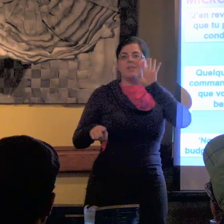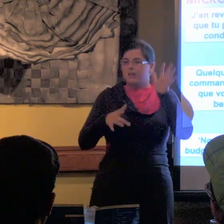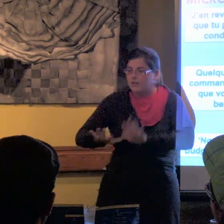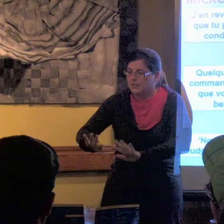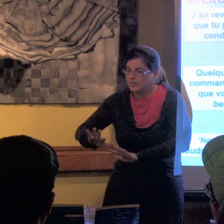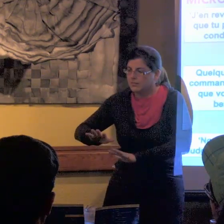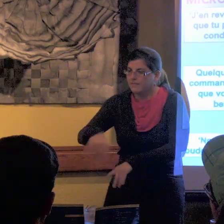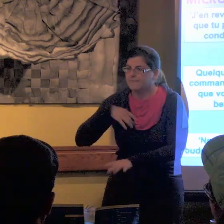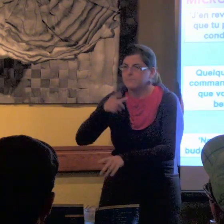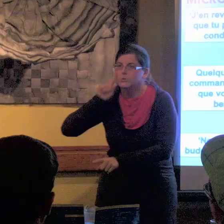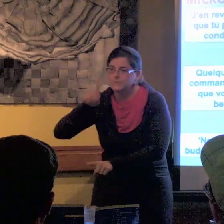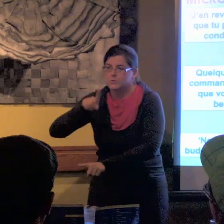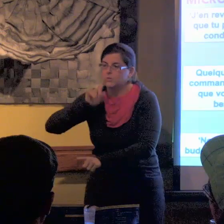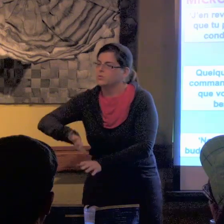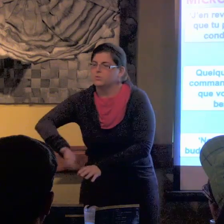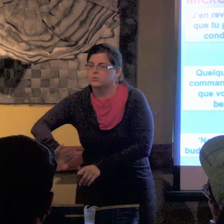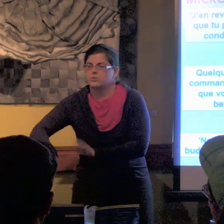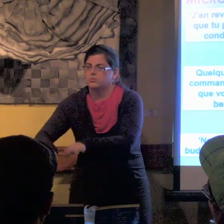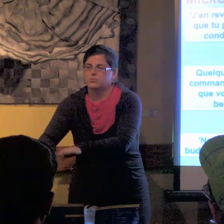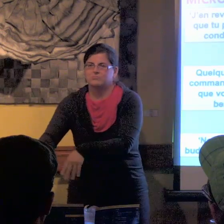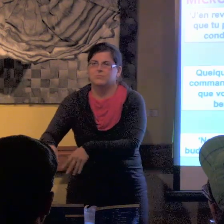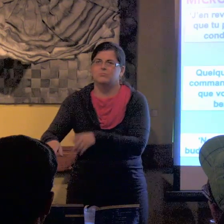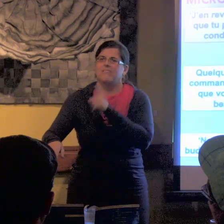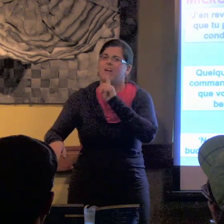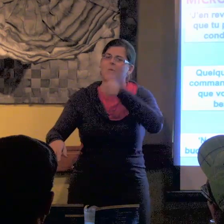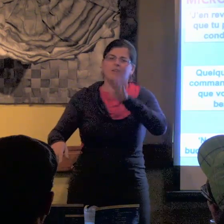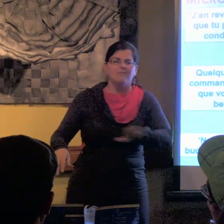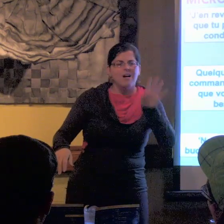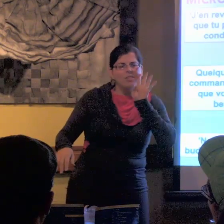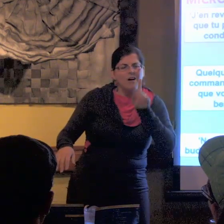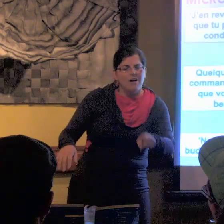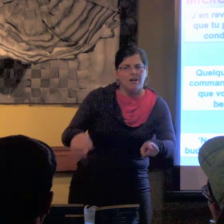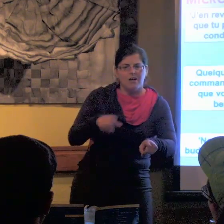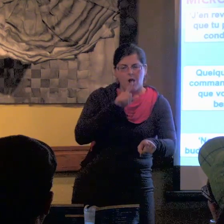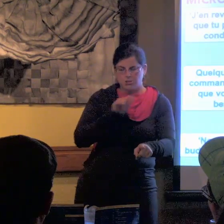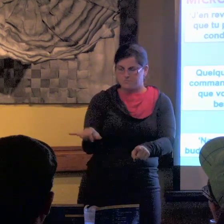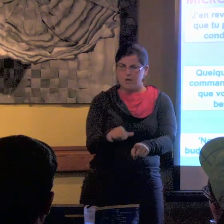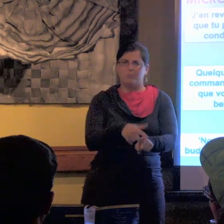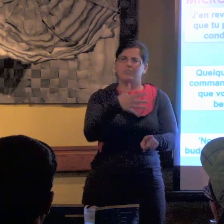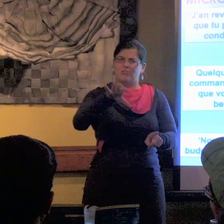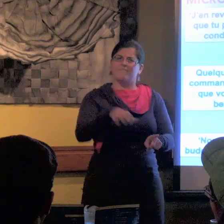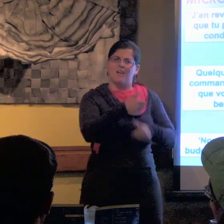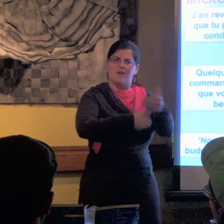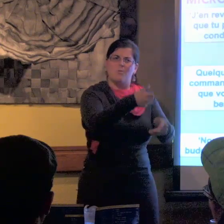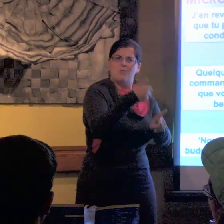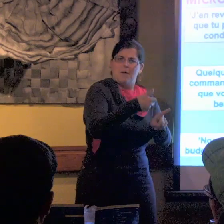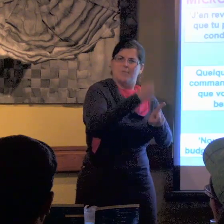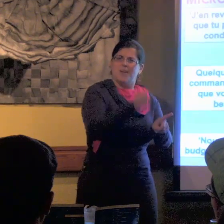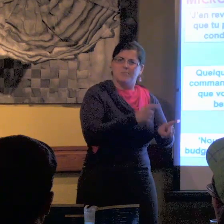Souvent, des enfants sourds de parents entendants ont été habitués d'être extrêmement pris en charge par leurs parents.